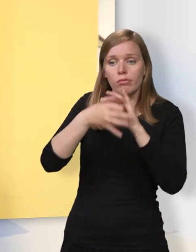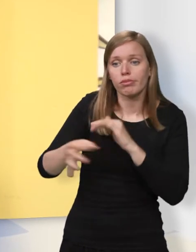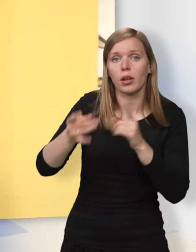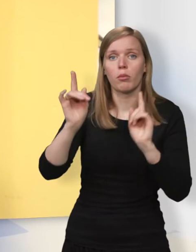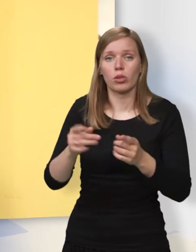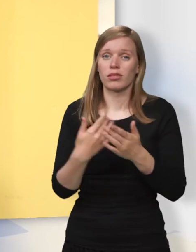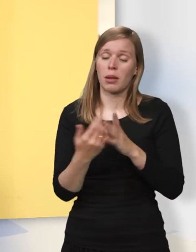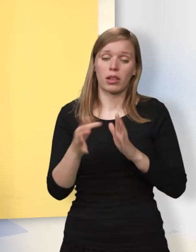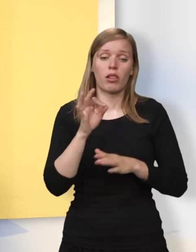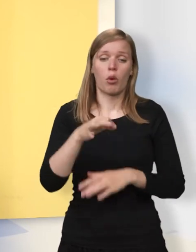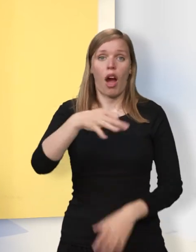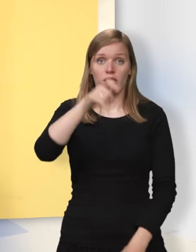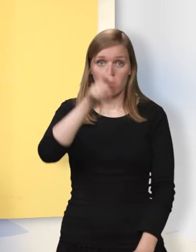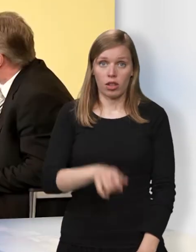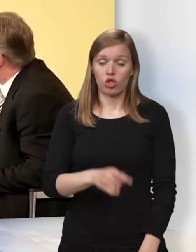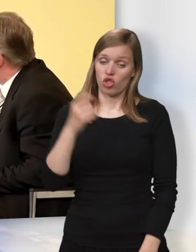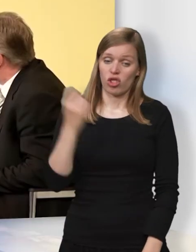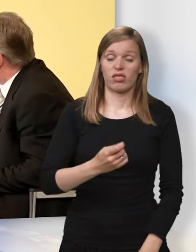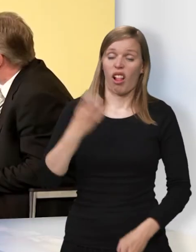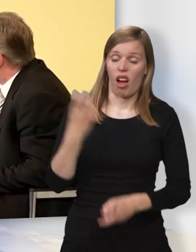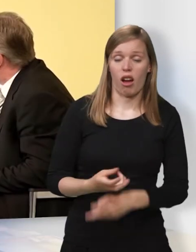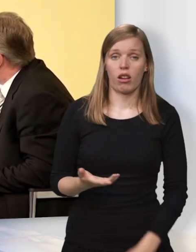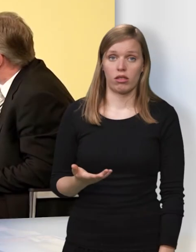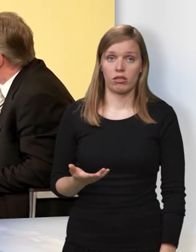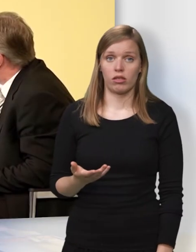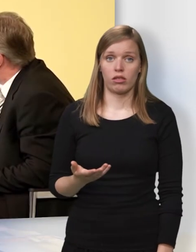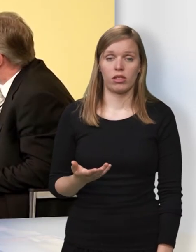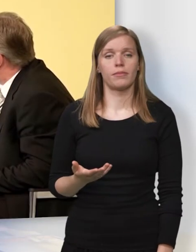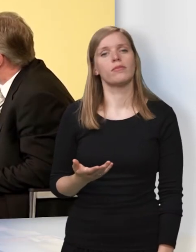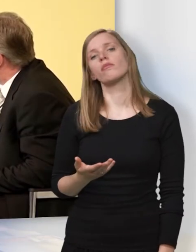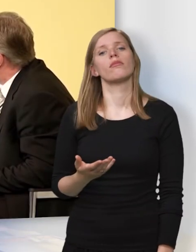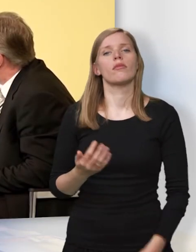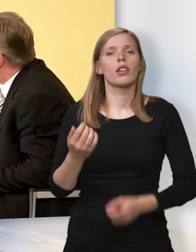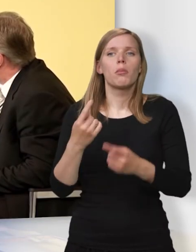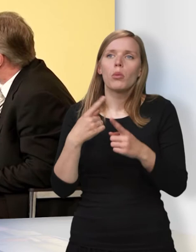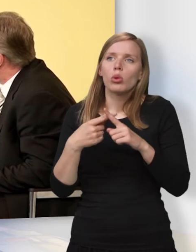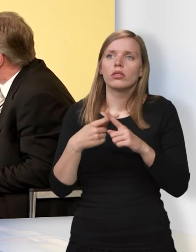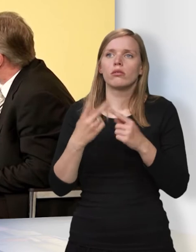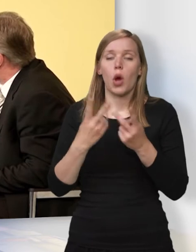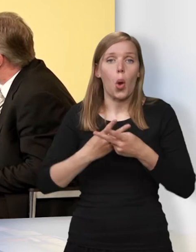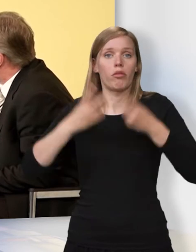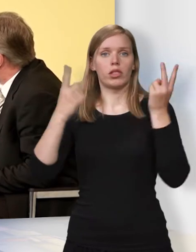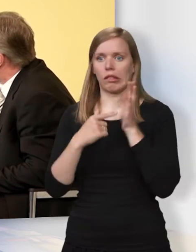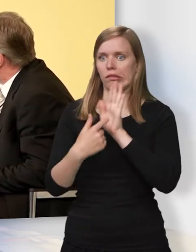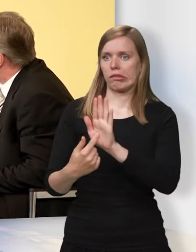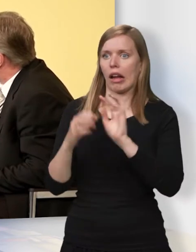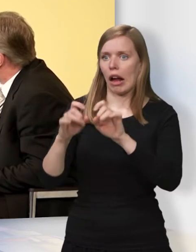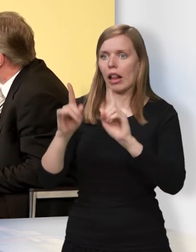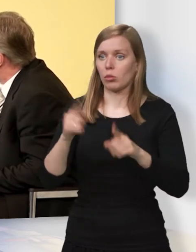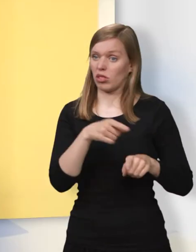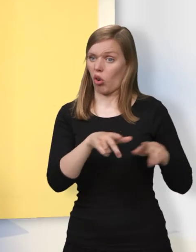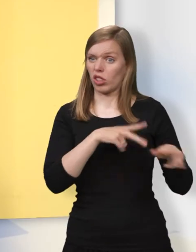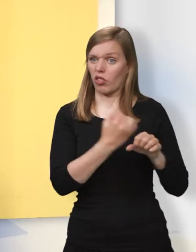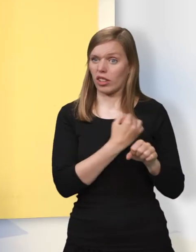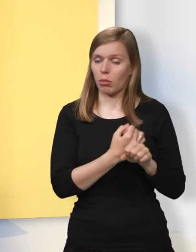Menschen Schicksalsentscheidungen. Das Zweite ist natürlich, das alles in der Öffentlichkeit zu vertreten, was so eine Großorganisation